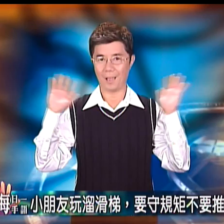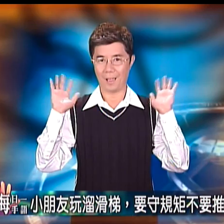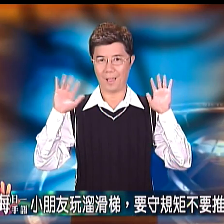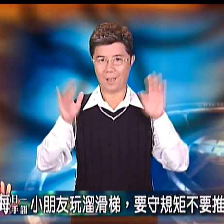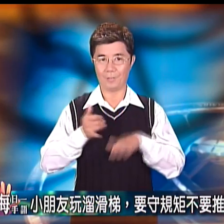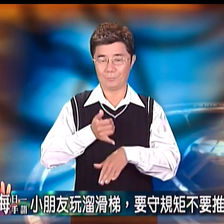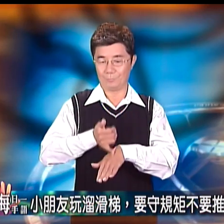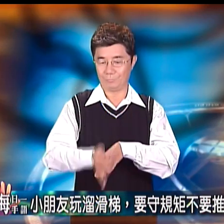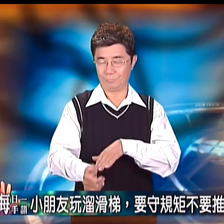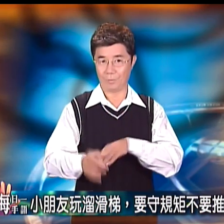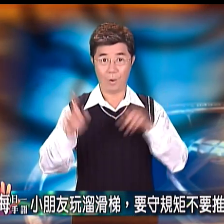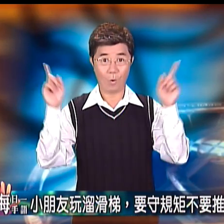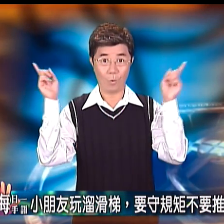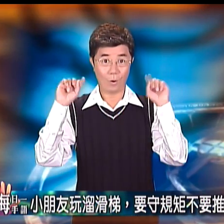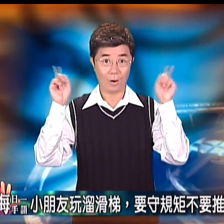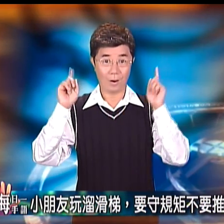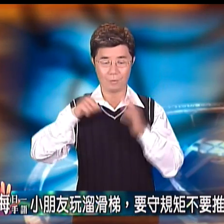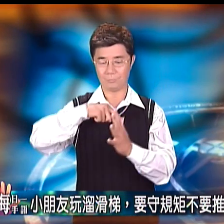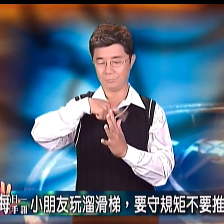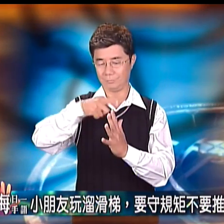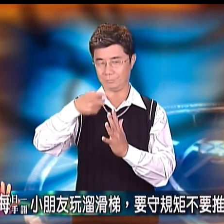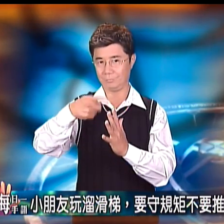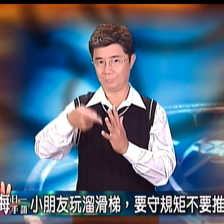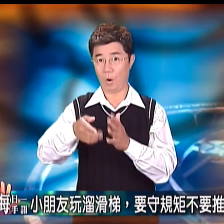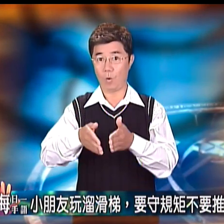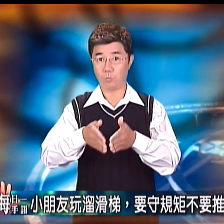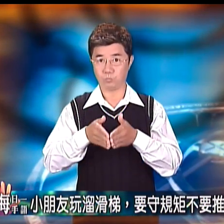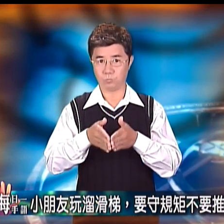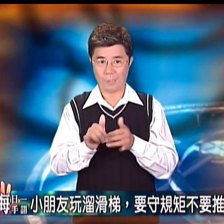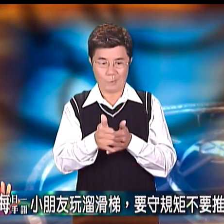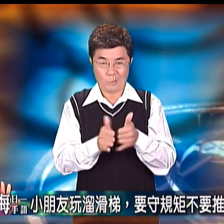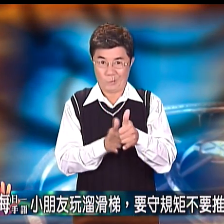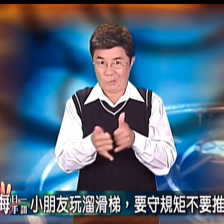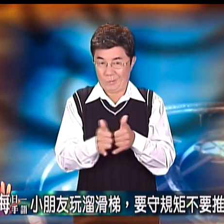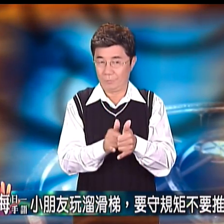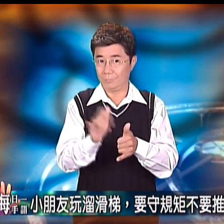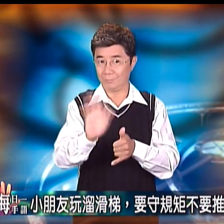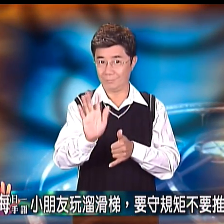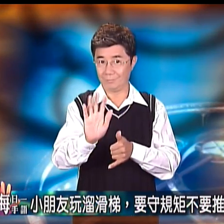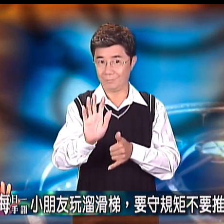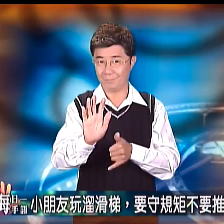小朋友玩溜滑梯要守规矩，不要推挤。